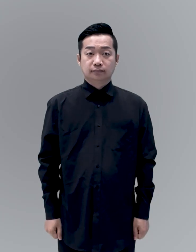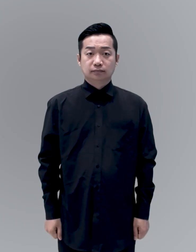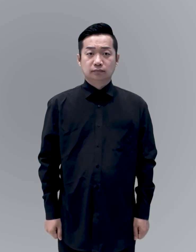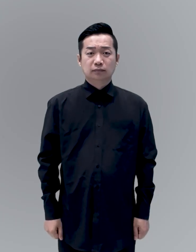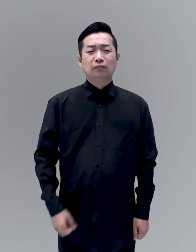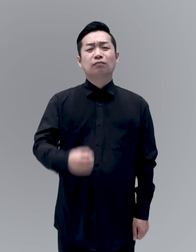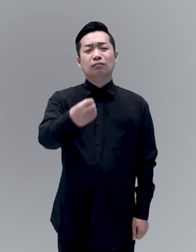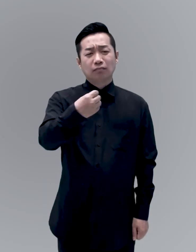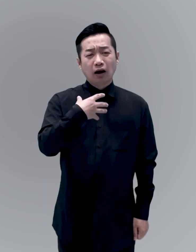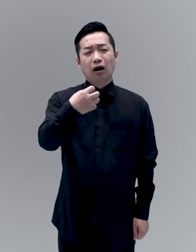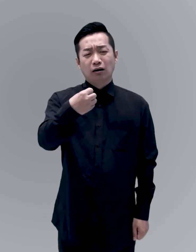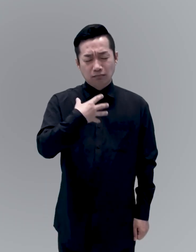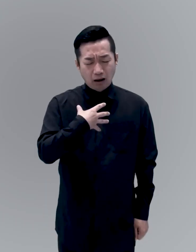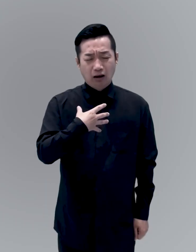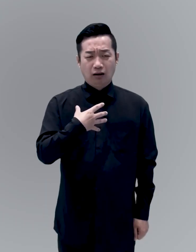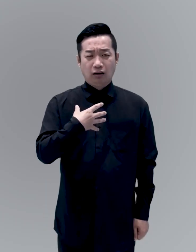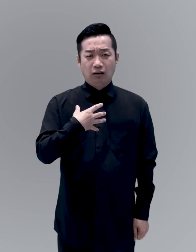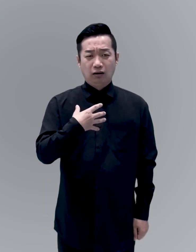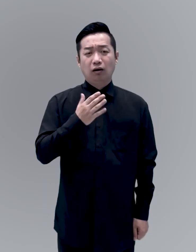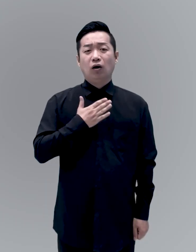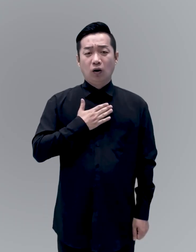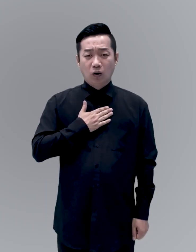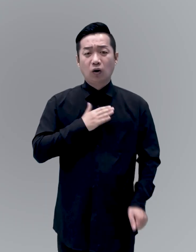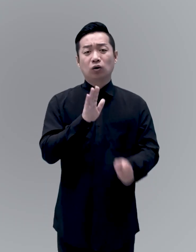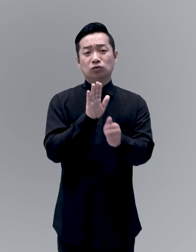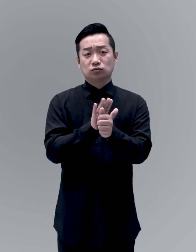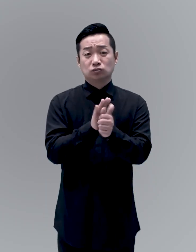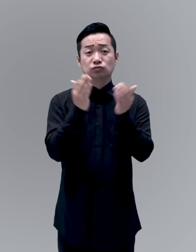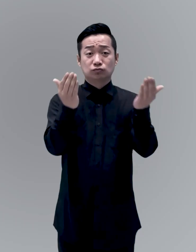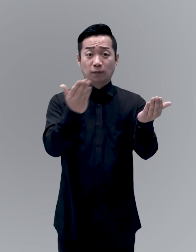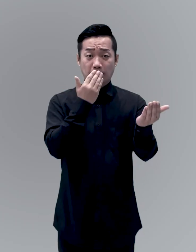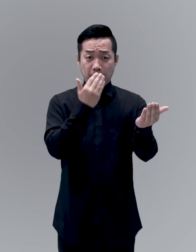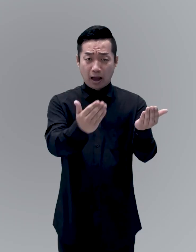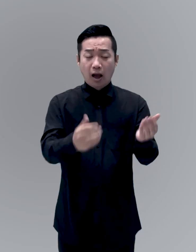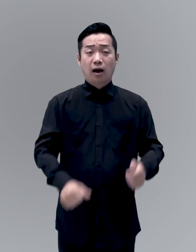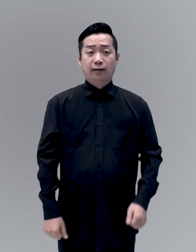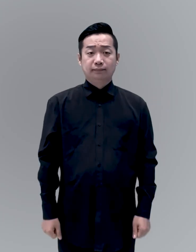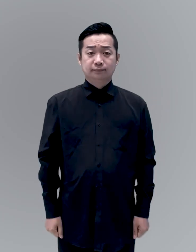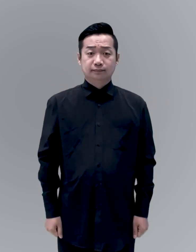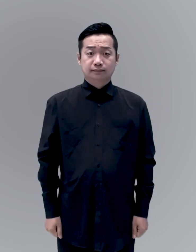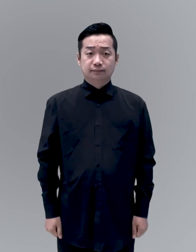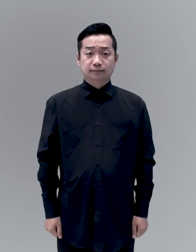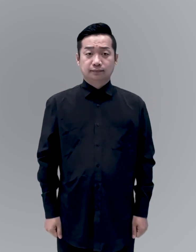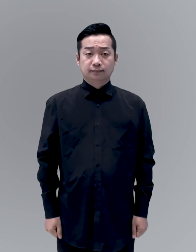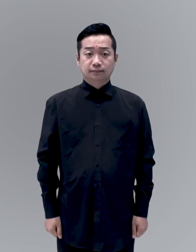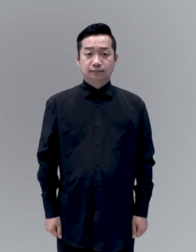뭐라도 말씀을 해주셔야 저희가 도와드릴 수 있어요.